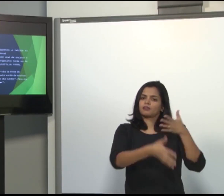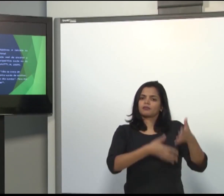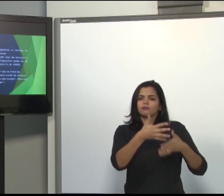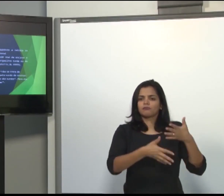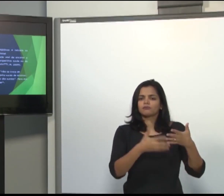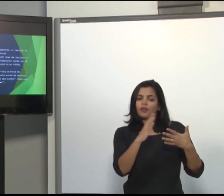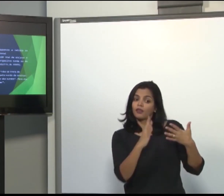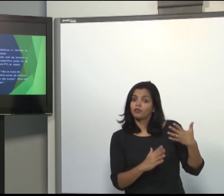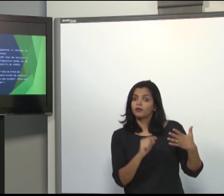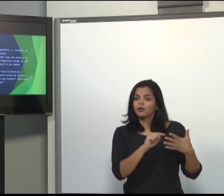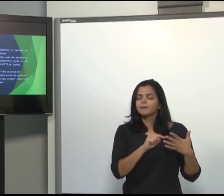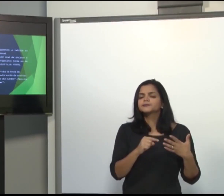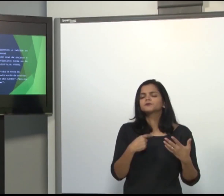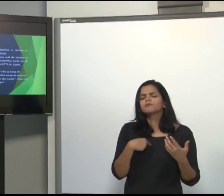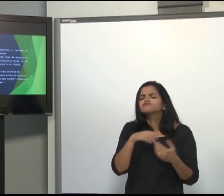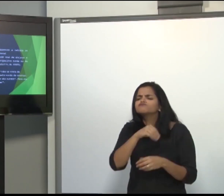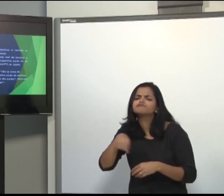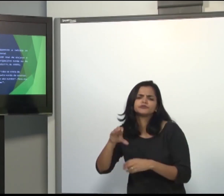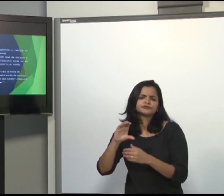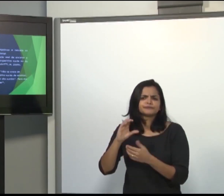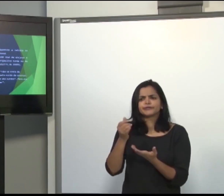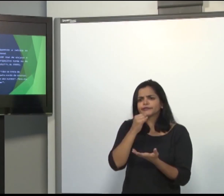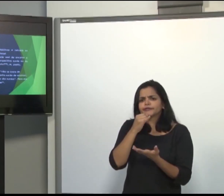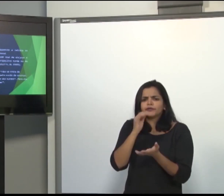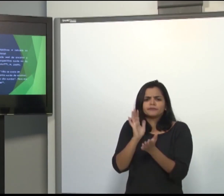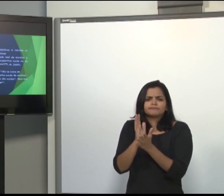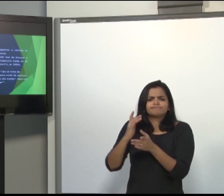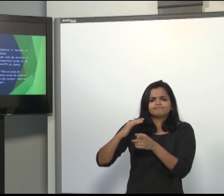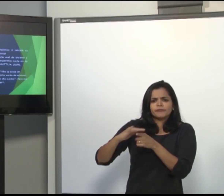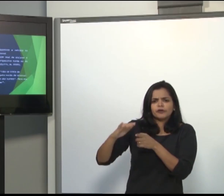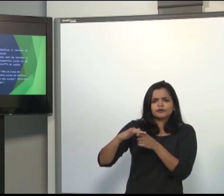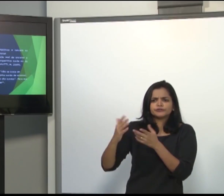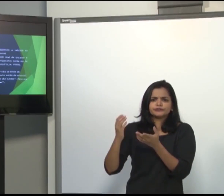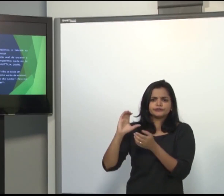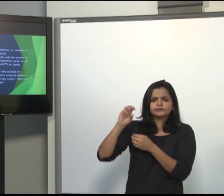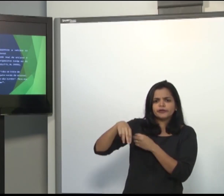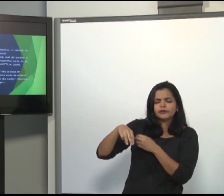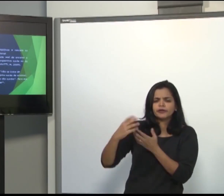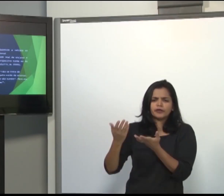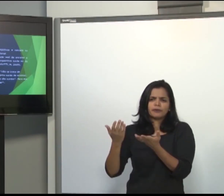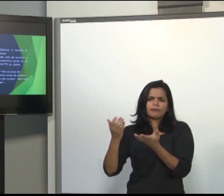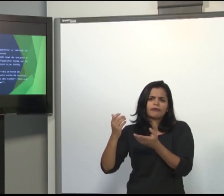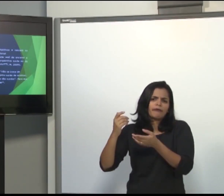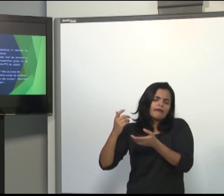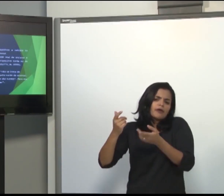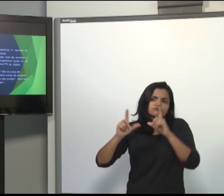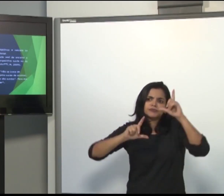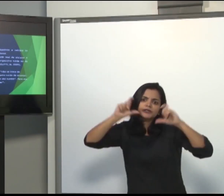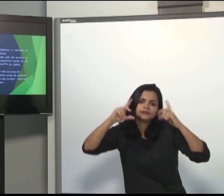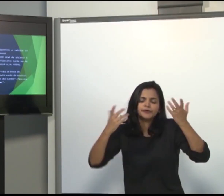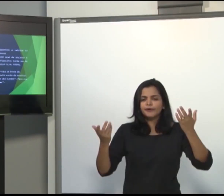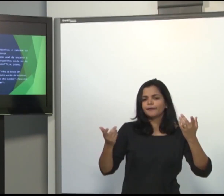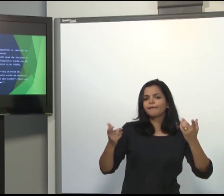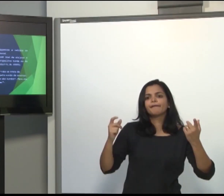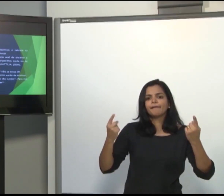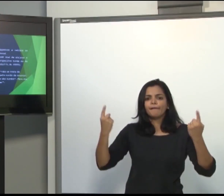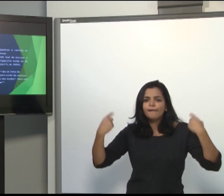você vai trabalhar com fonologia, configurações de mãos, expressões, facial e